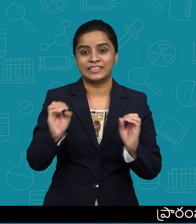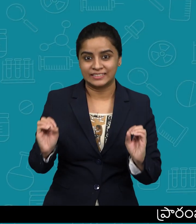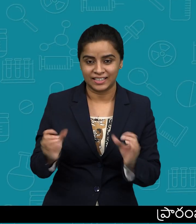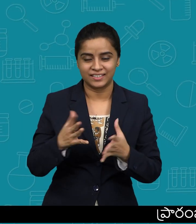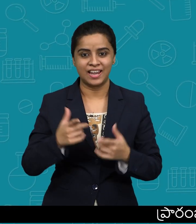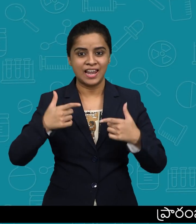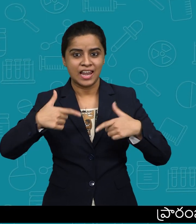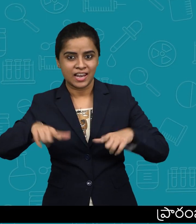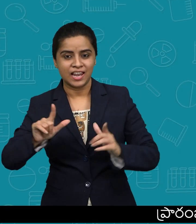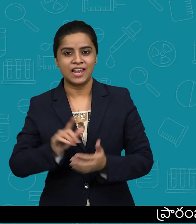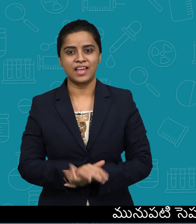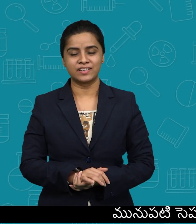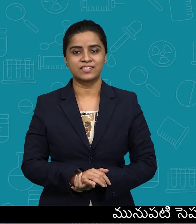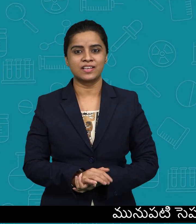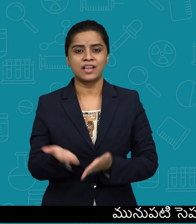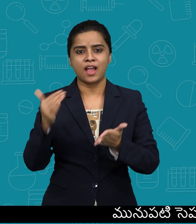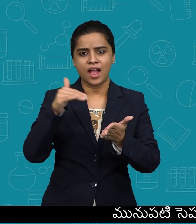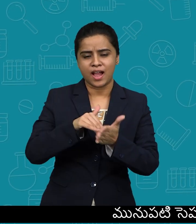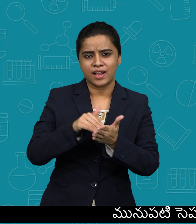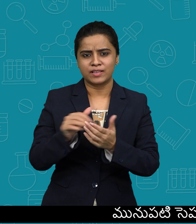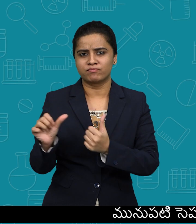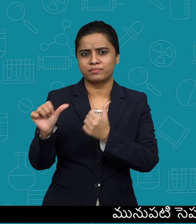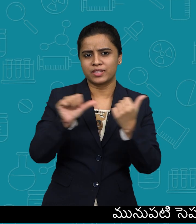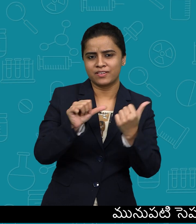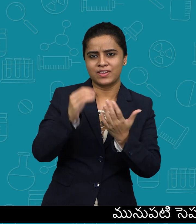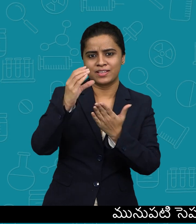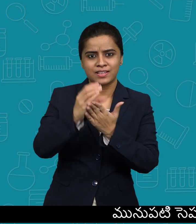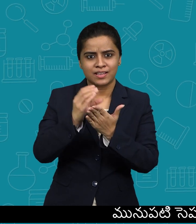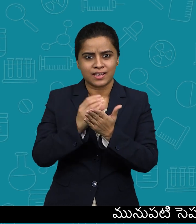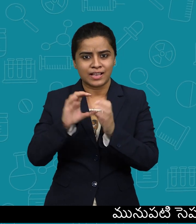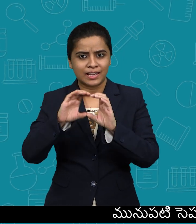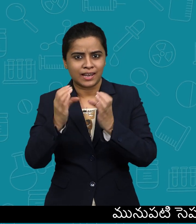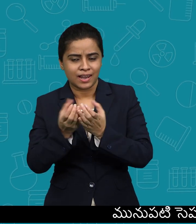ప్రారంభించడానికి ముందు మునుపటి సెషన్ను మరోసారి సందర్శిద్దాం.